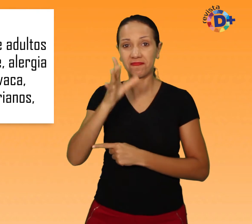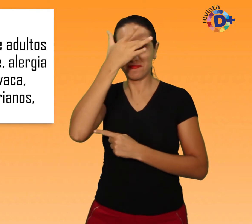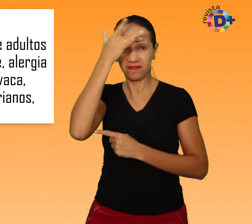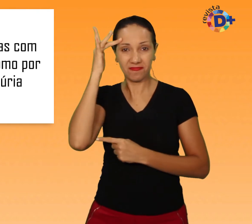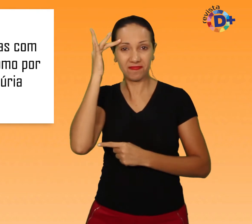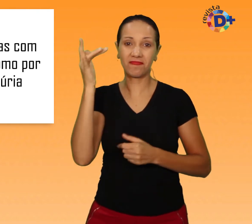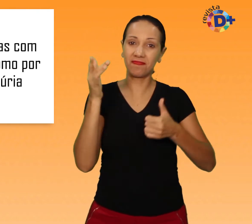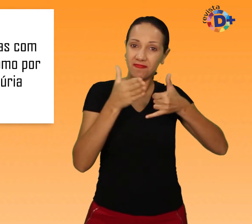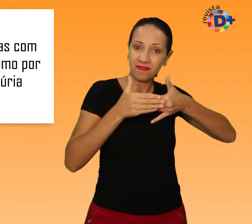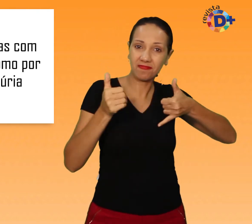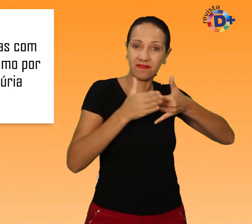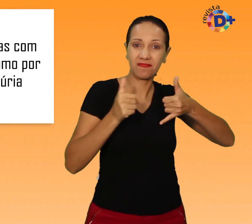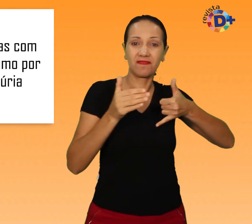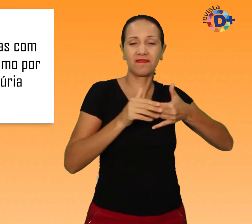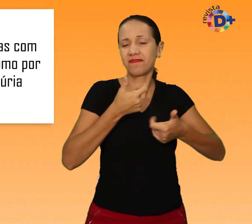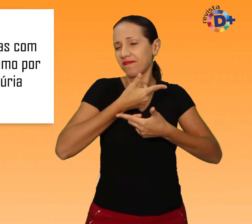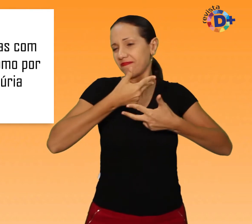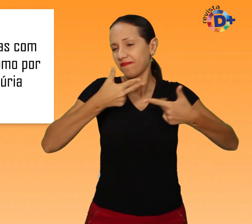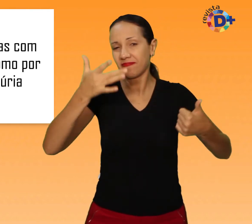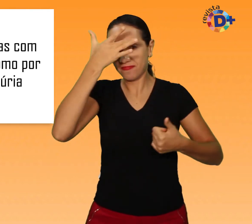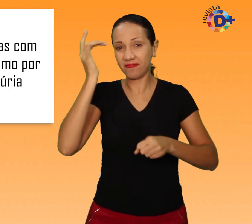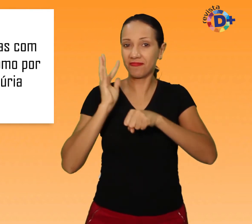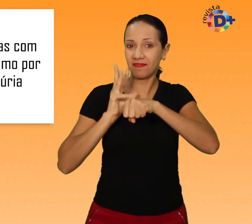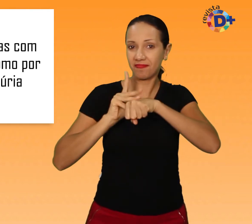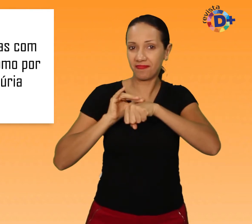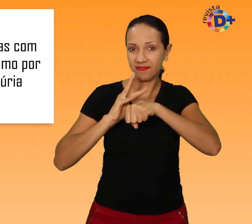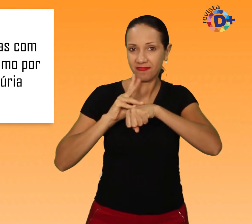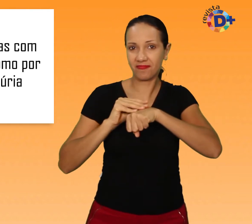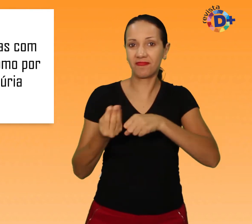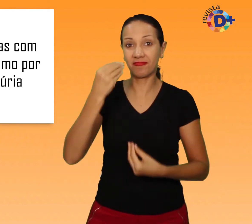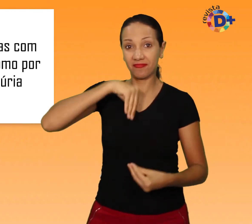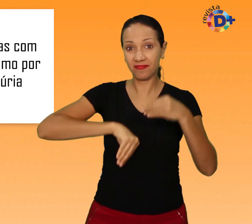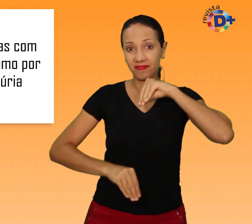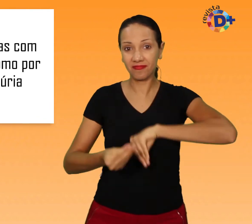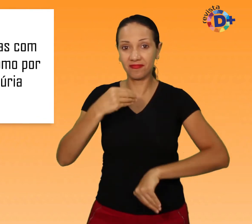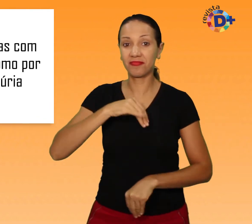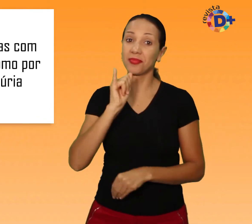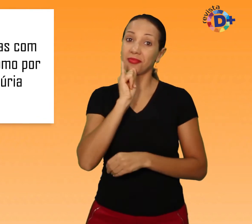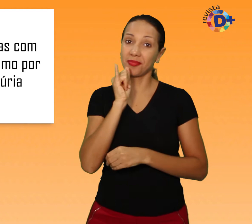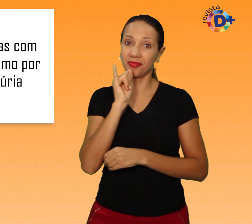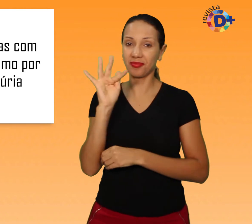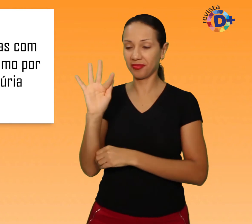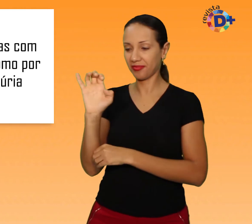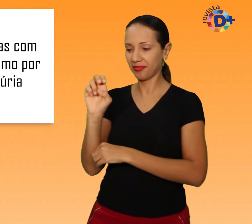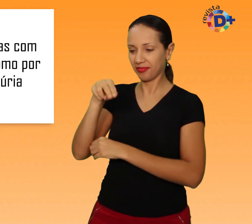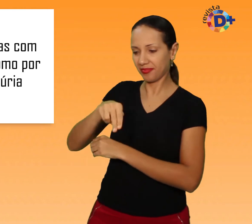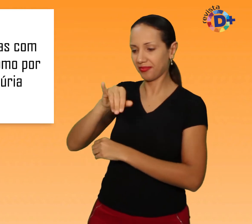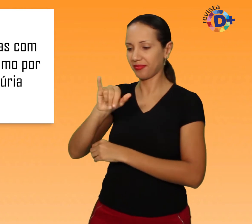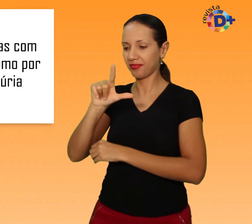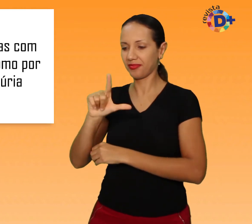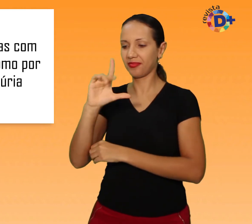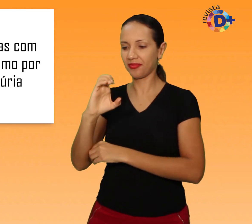veganos além de pessoas com doenças metabólicas como por exemplo a fenilcetonúria